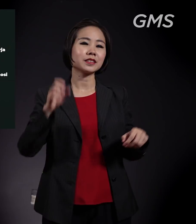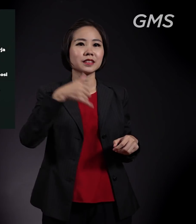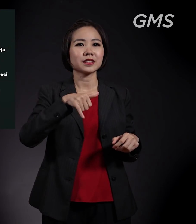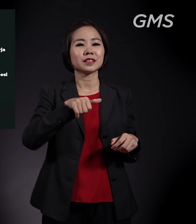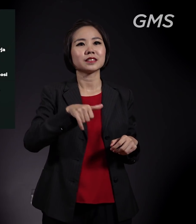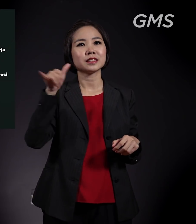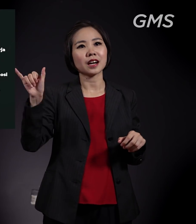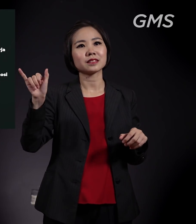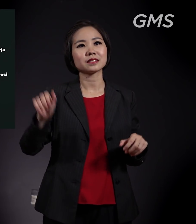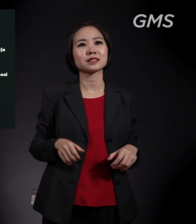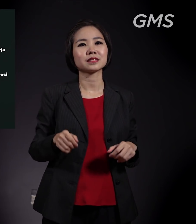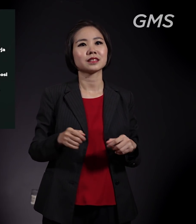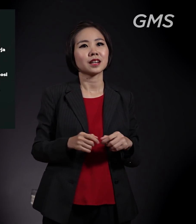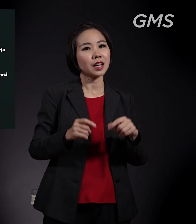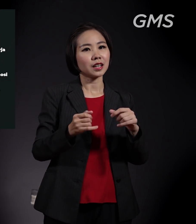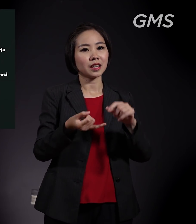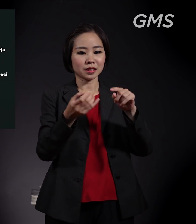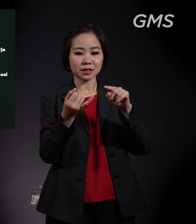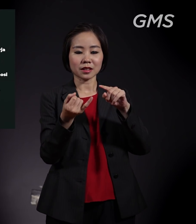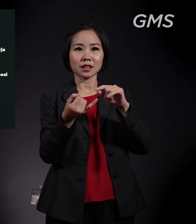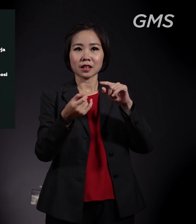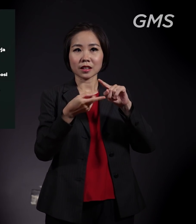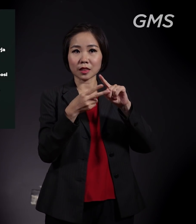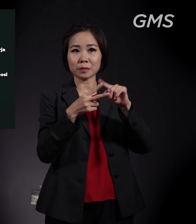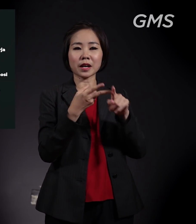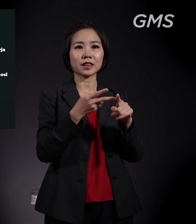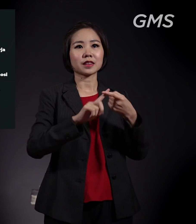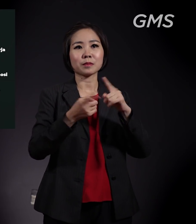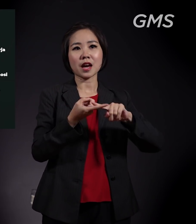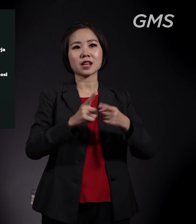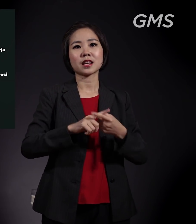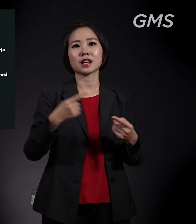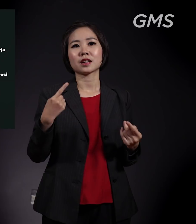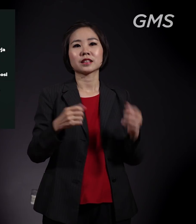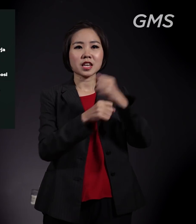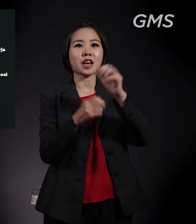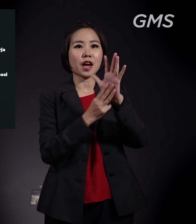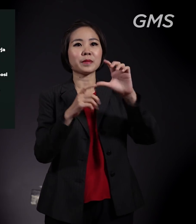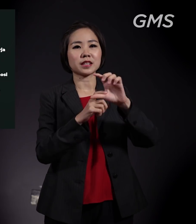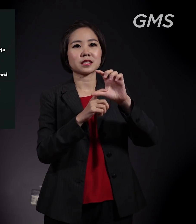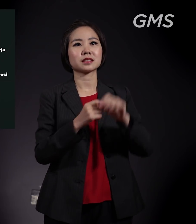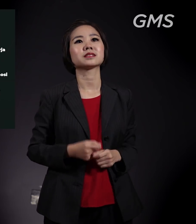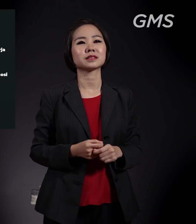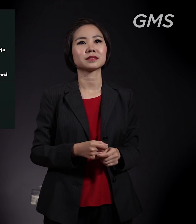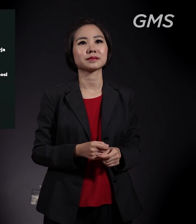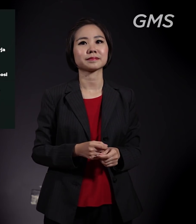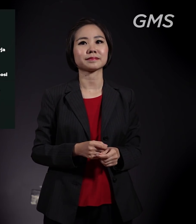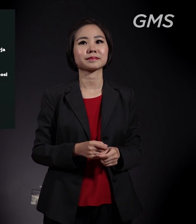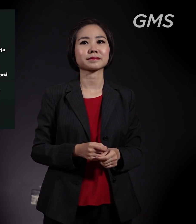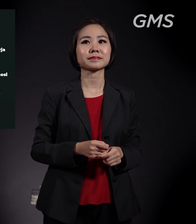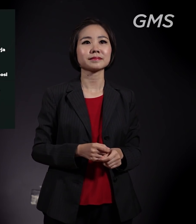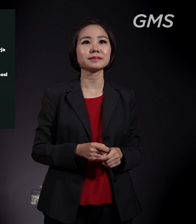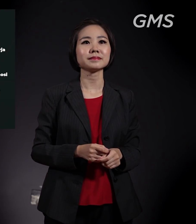bermitra dengan Gereja Mawar Sharon. Amin. Jadi pastikan Anda bisa klik aplikasi GMS